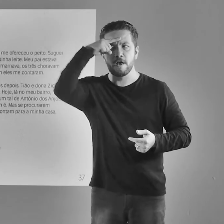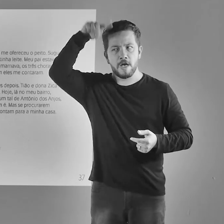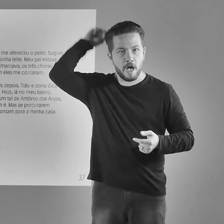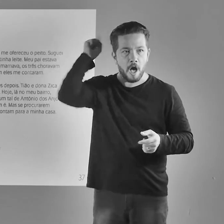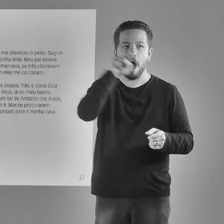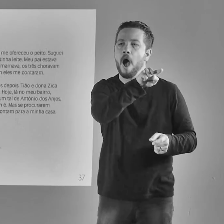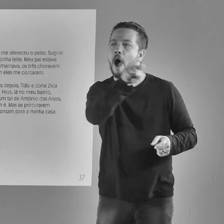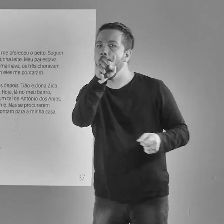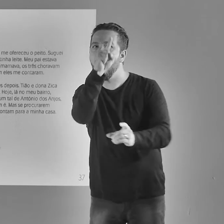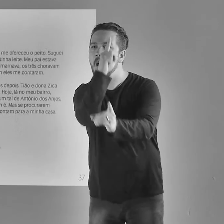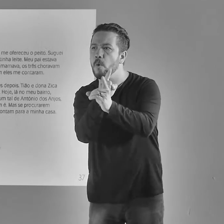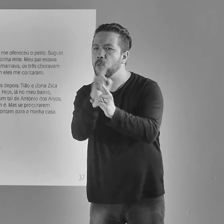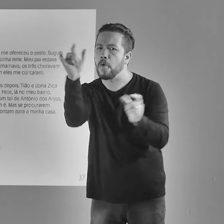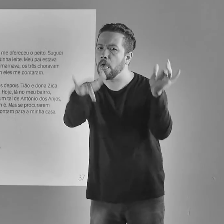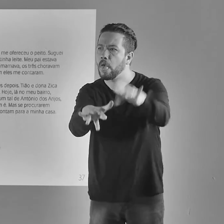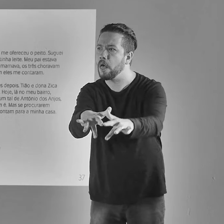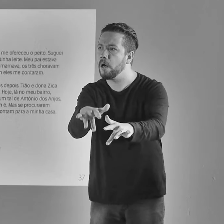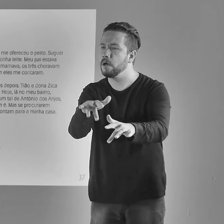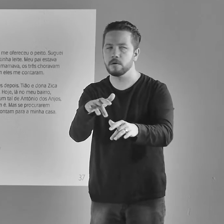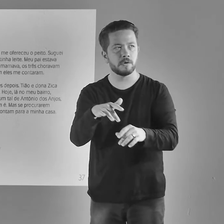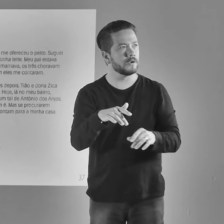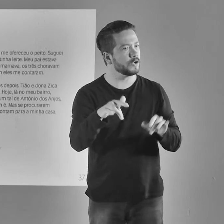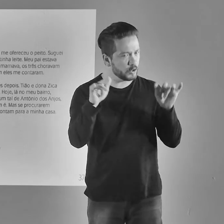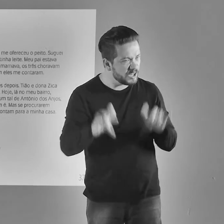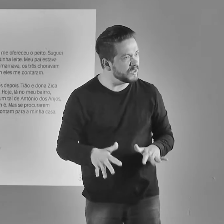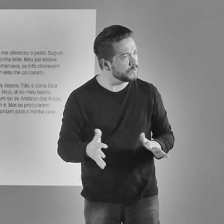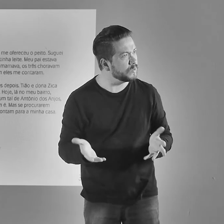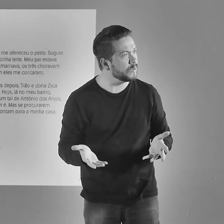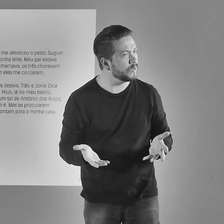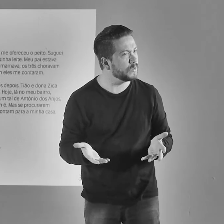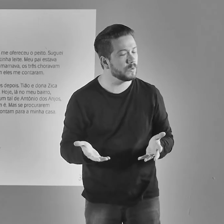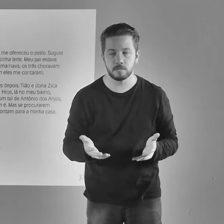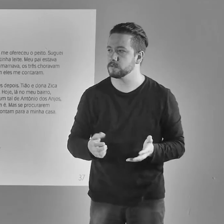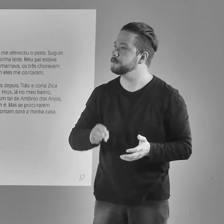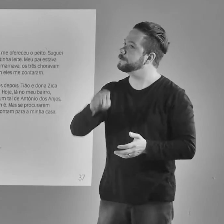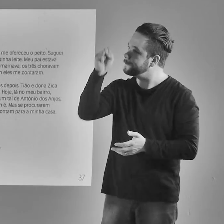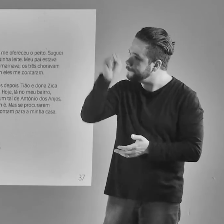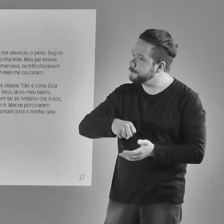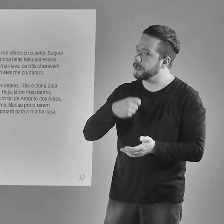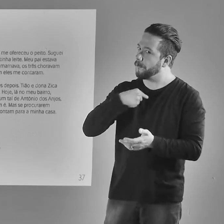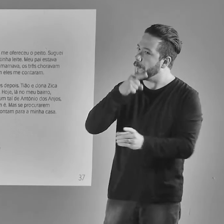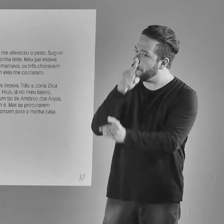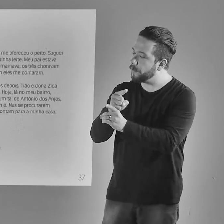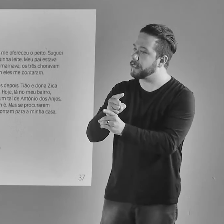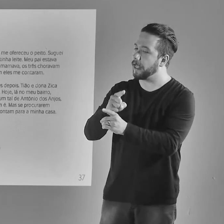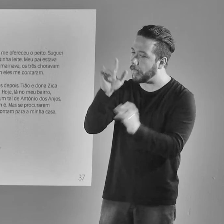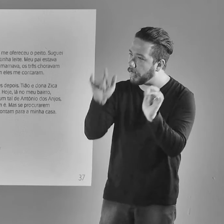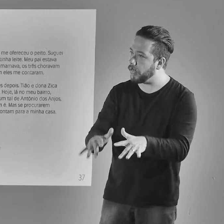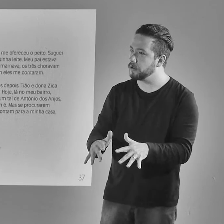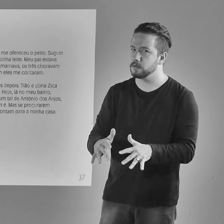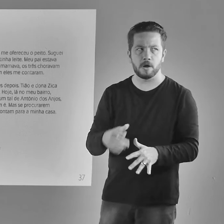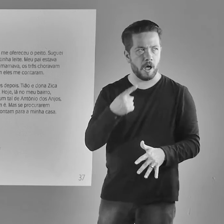achou a criança no lixo. No lixo? No lixo, mulher. E achado não